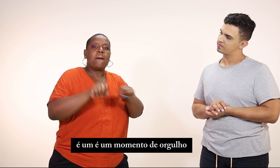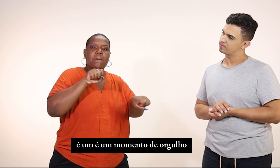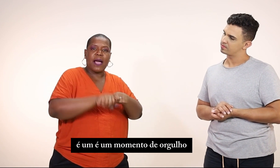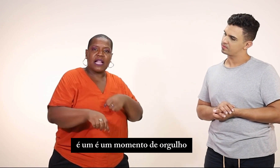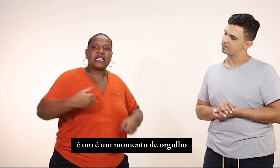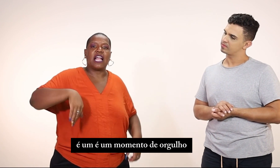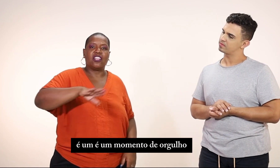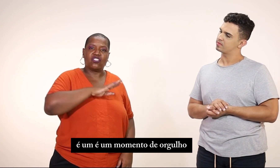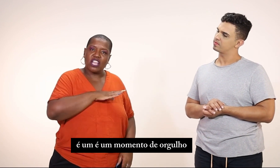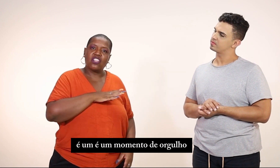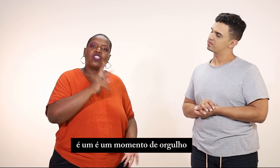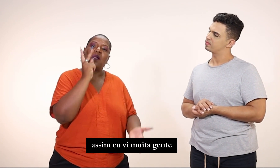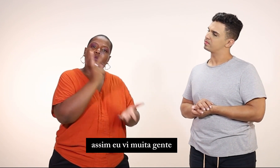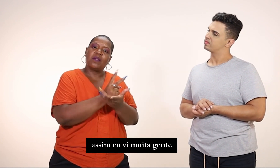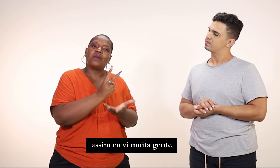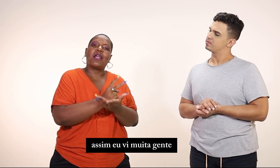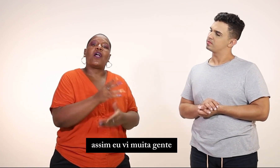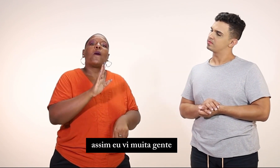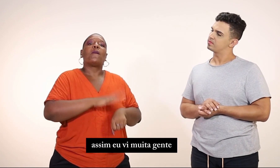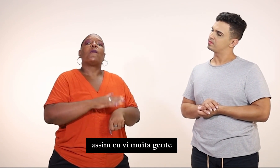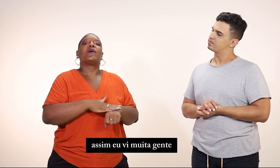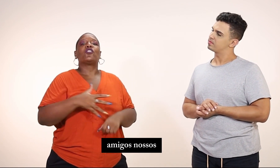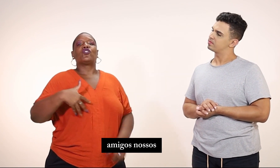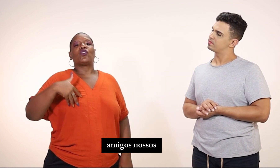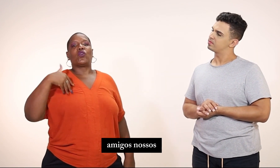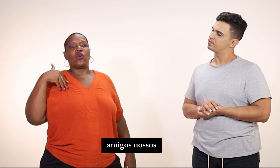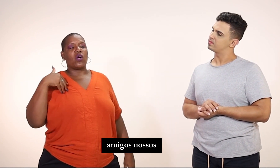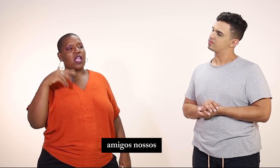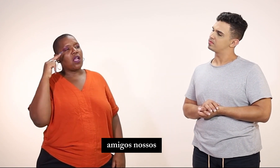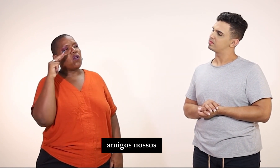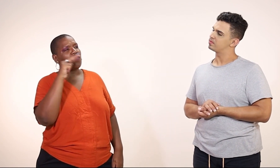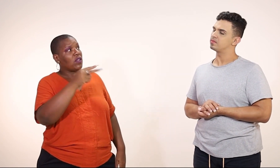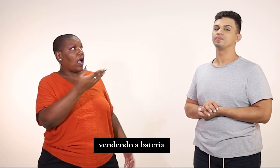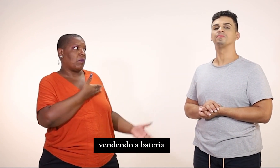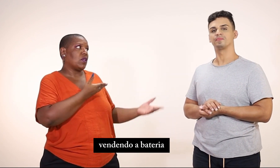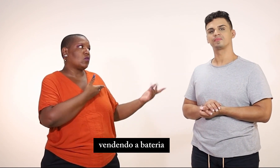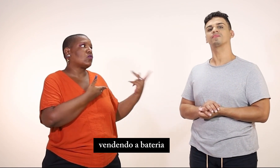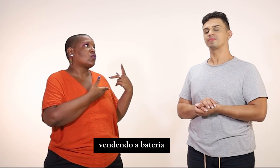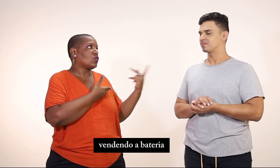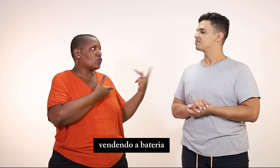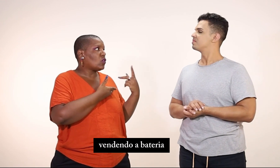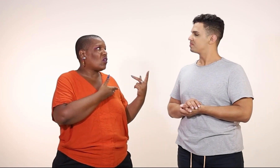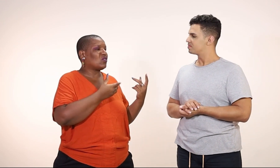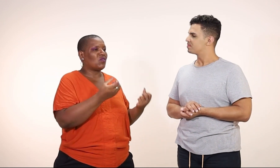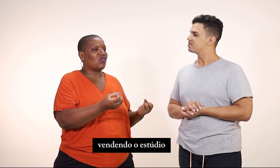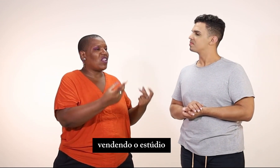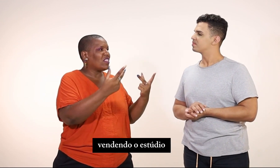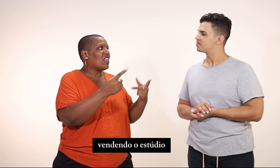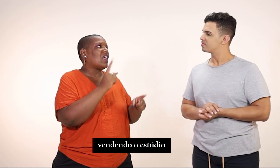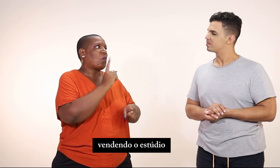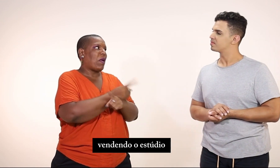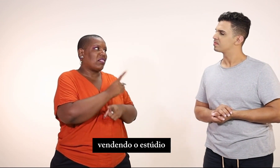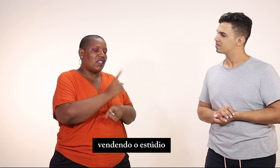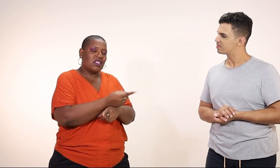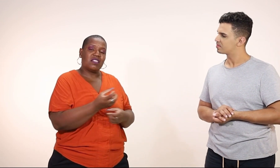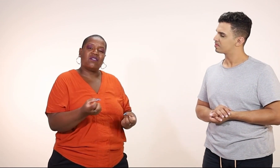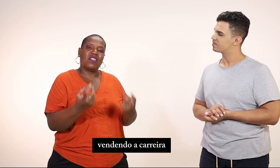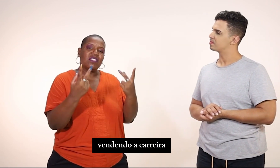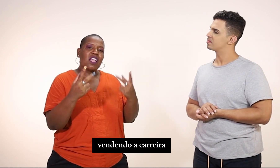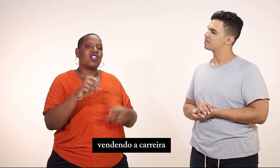um momento de orgulho, assim. Eu vi muita gente, amigos nossos, vendendo a bateria, vendendo o estúdio, vendendo